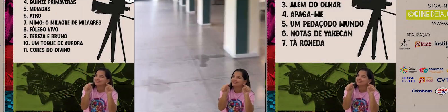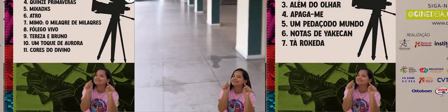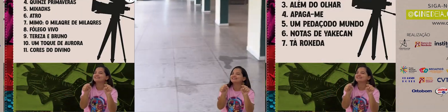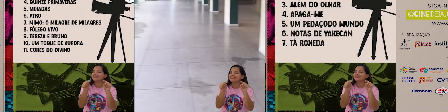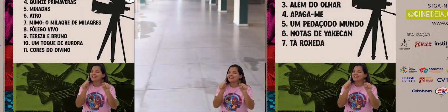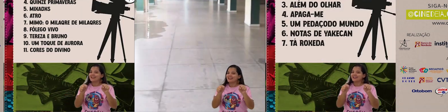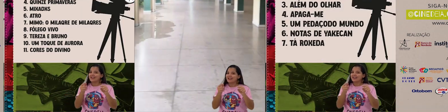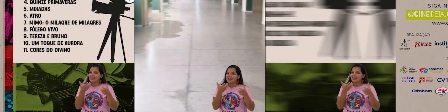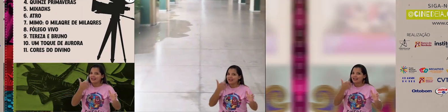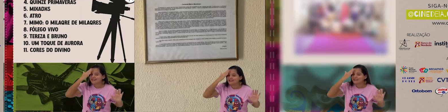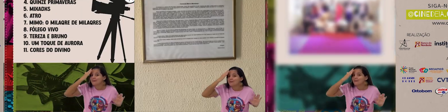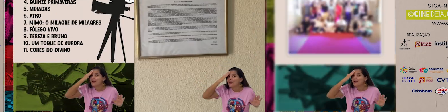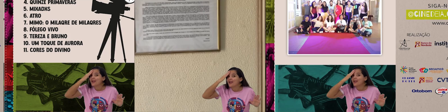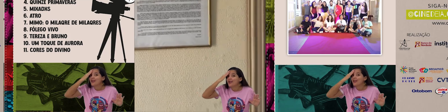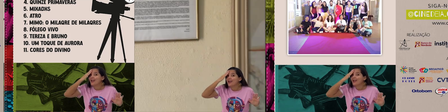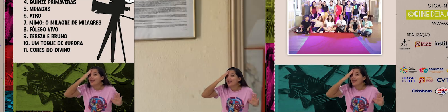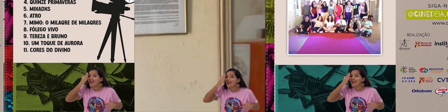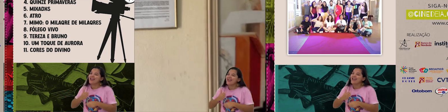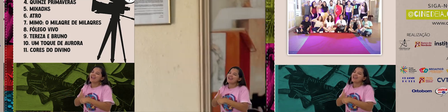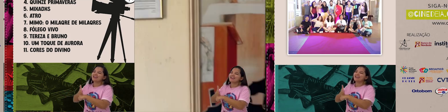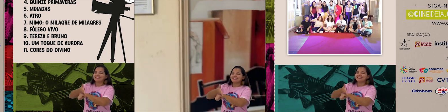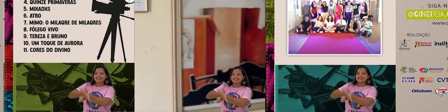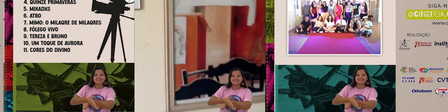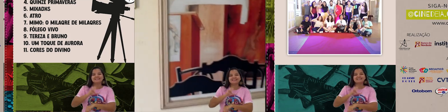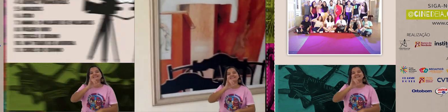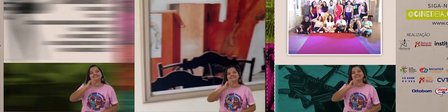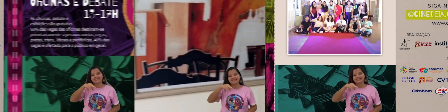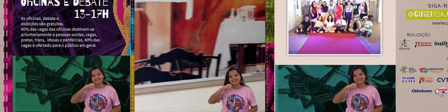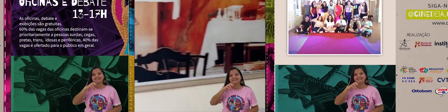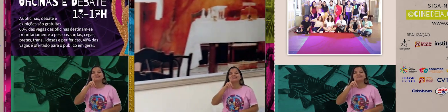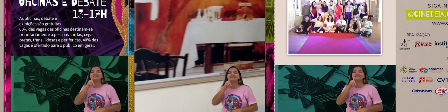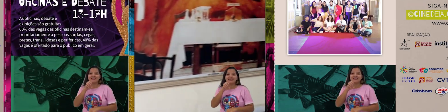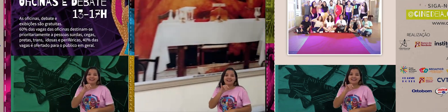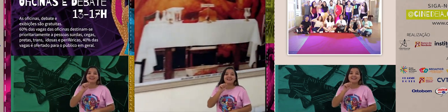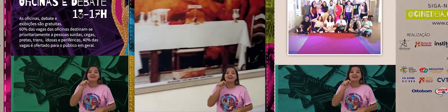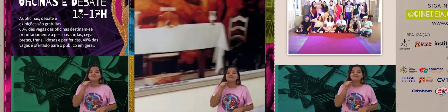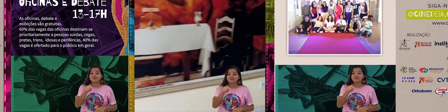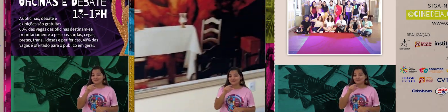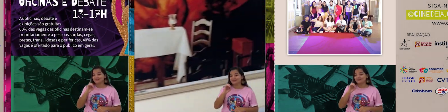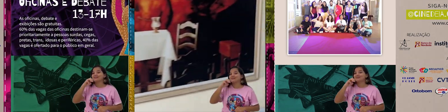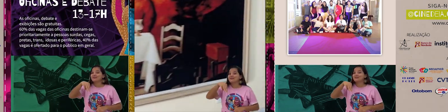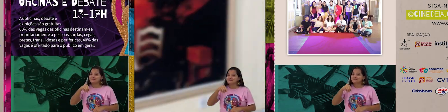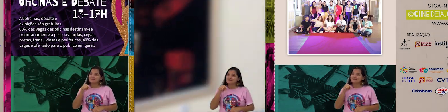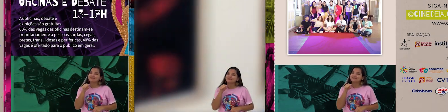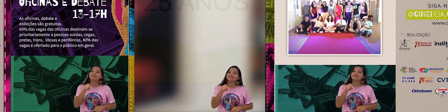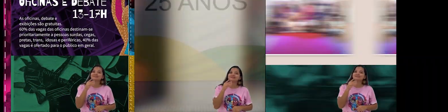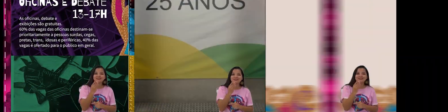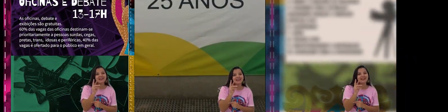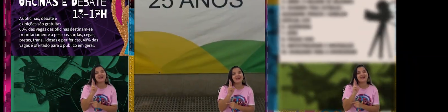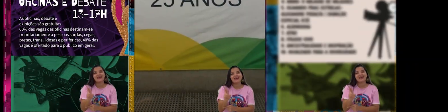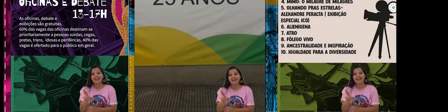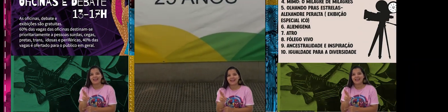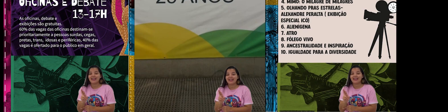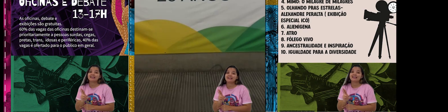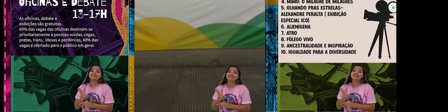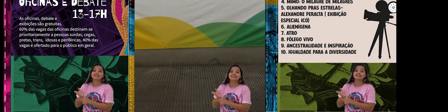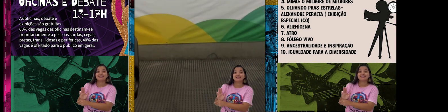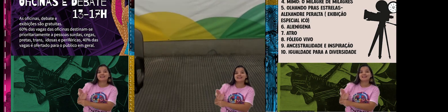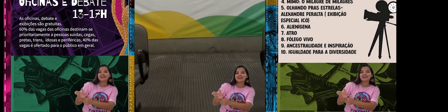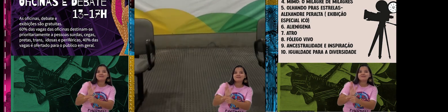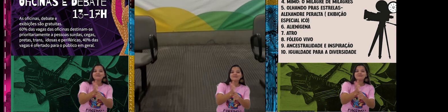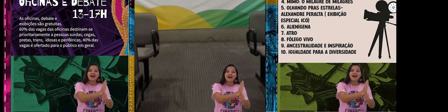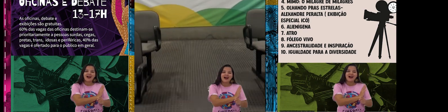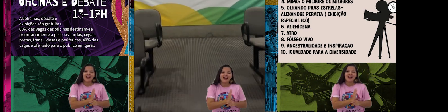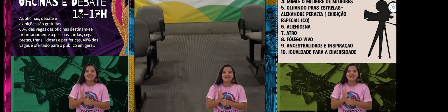com a doutoranda e curadora do festival, inclusive, a pessoa que escolheu os filmes junto a mim, a Isadora